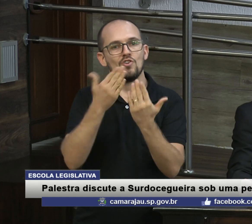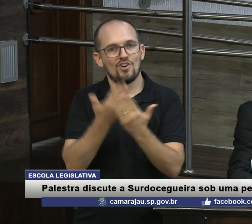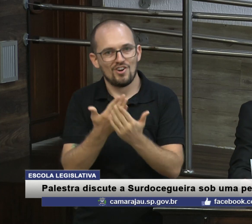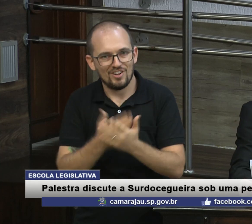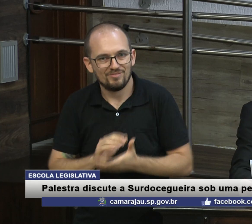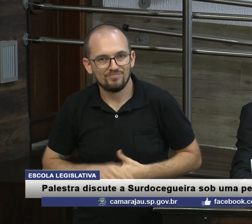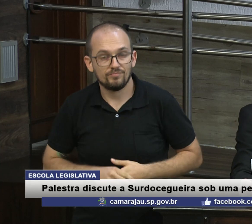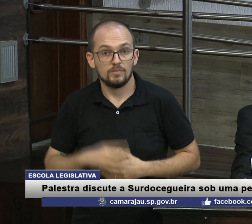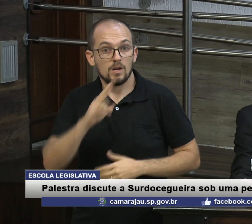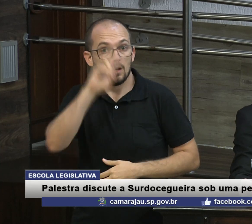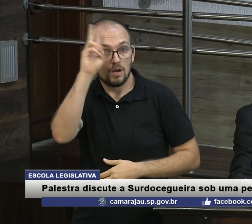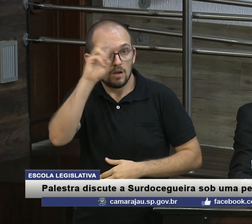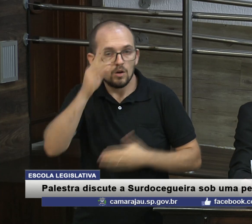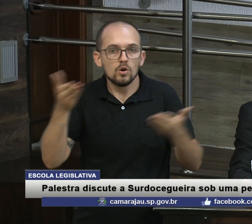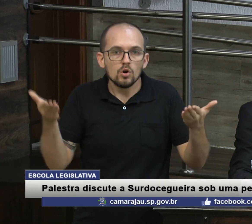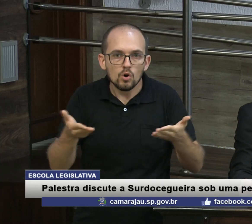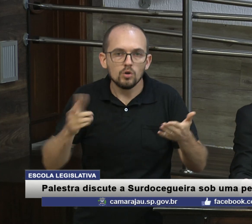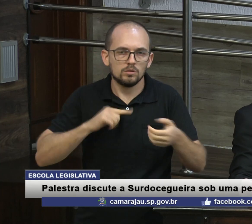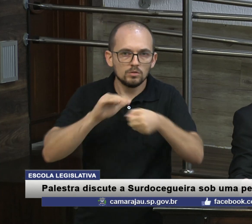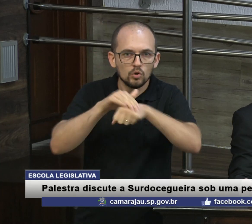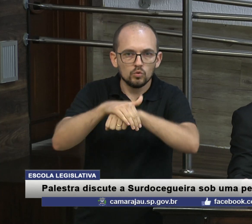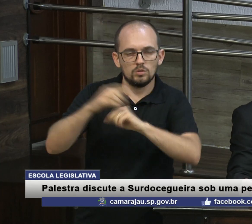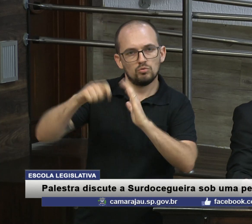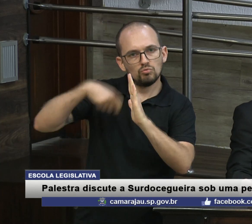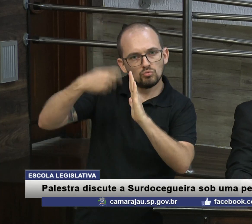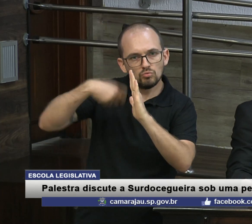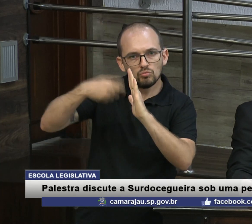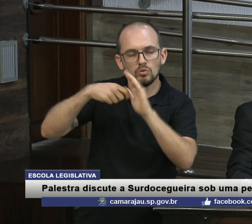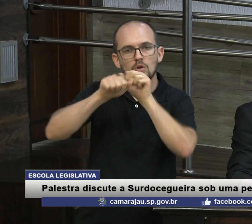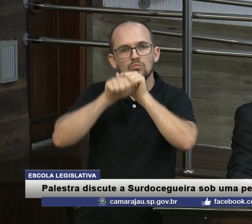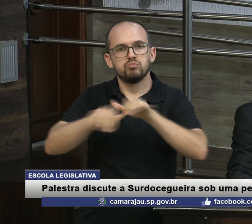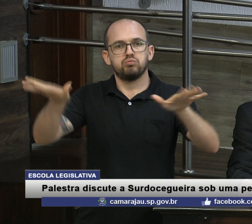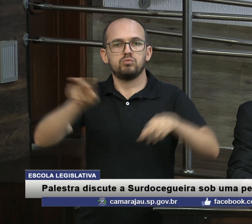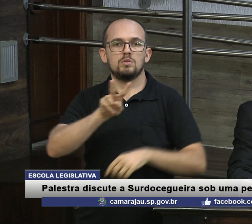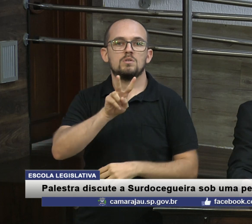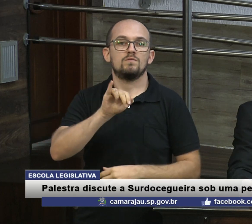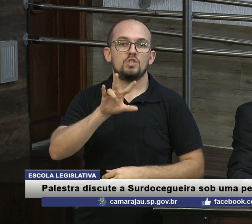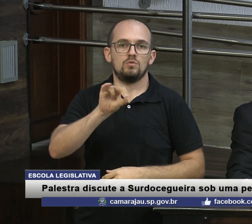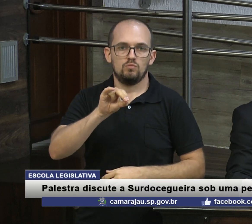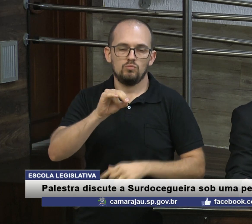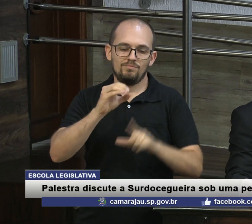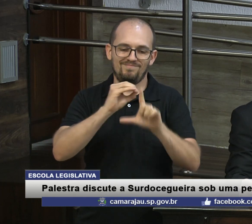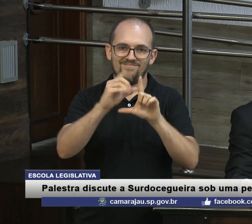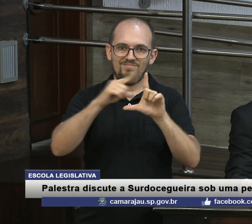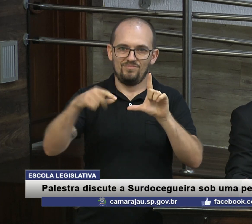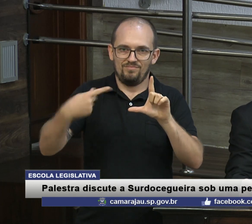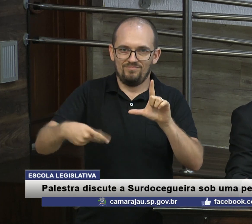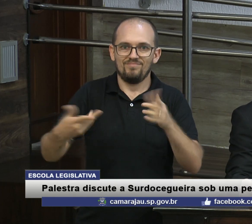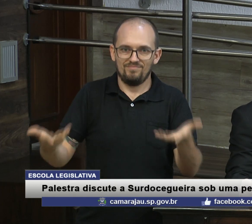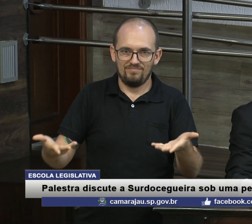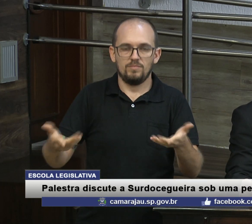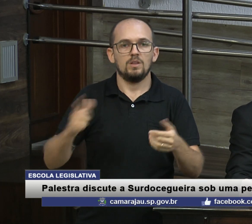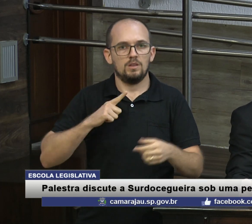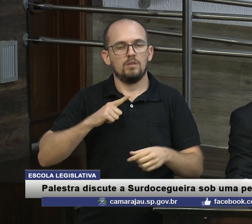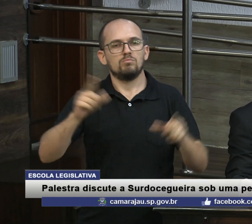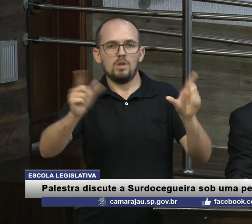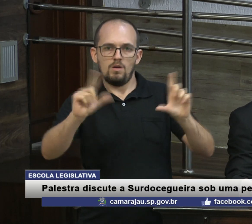a todos que esta noite de palestra está sendo transmitida ao vivo pela TV Câmara Jaú por meio dos nossos